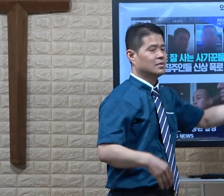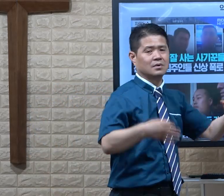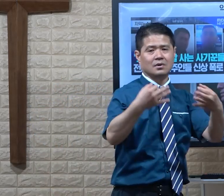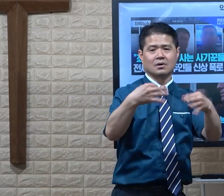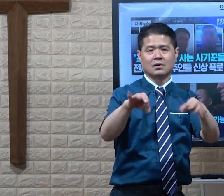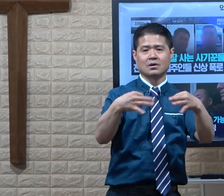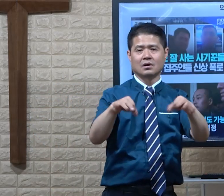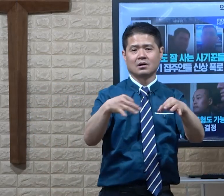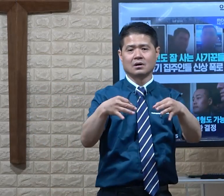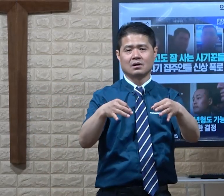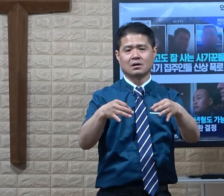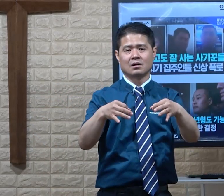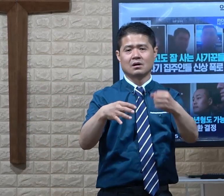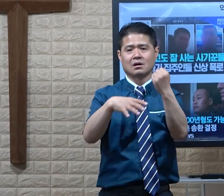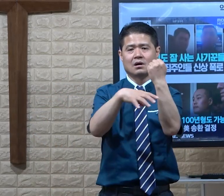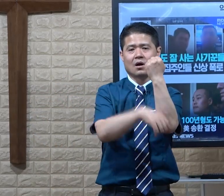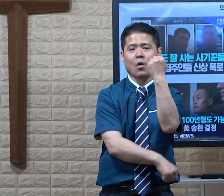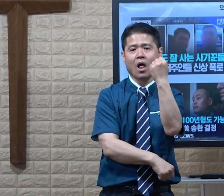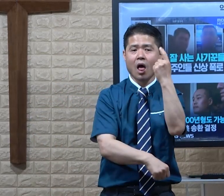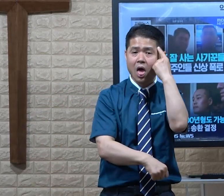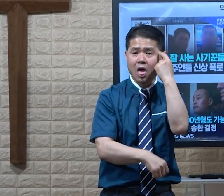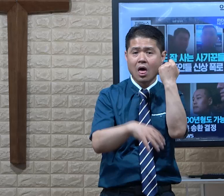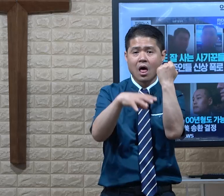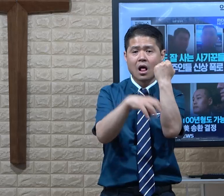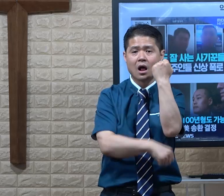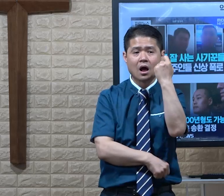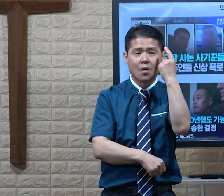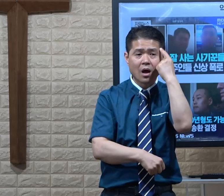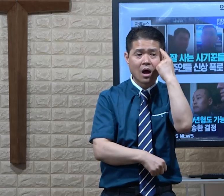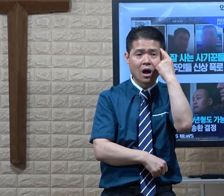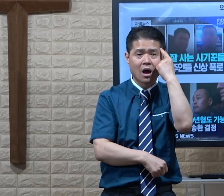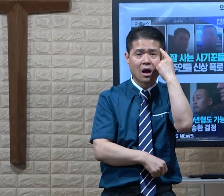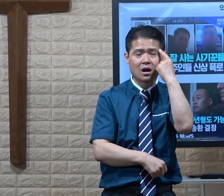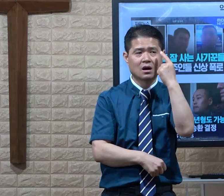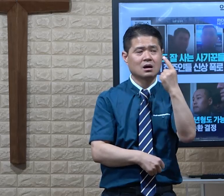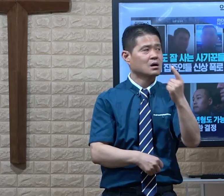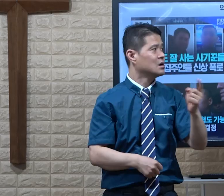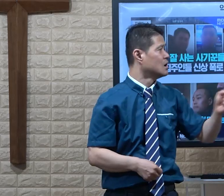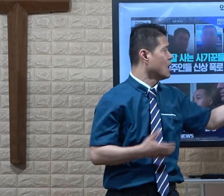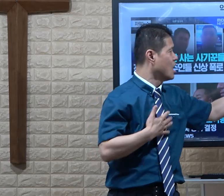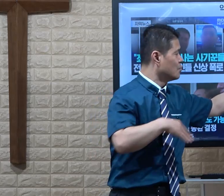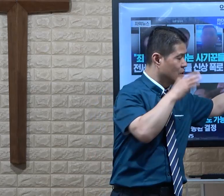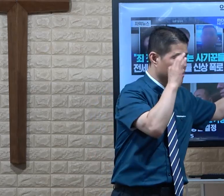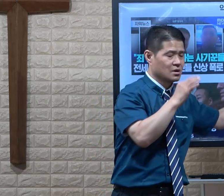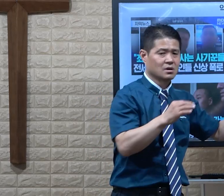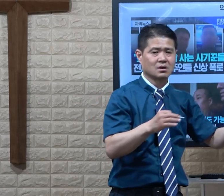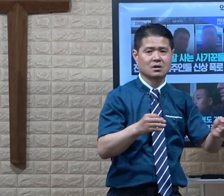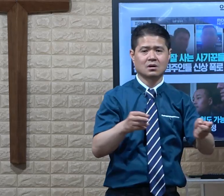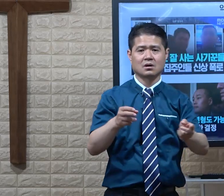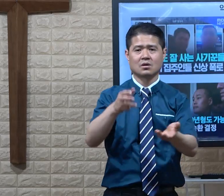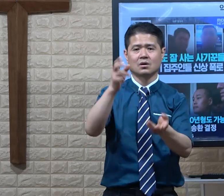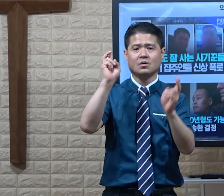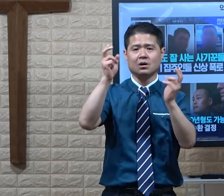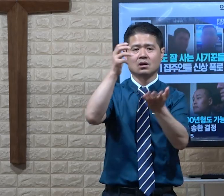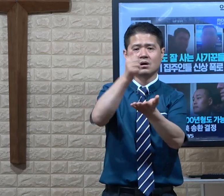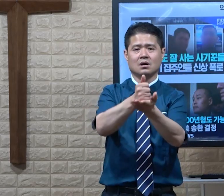것입니다. 또 우리 은행 직원의 혁명이 있었는데